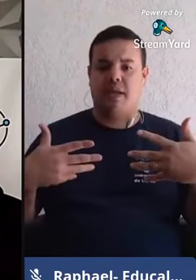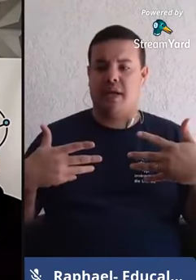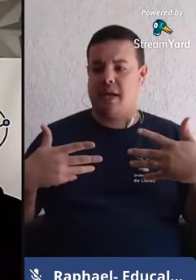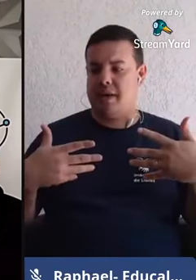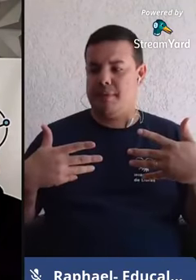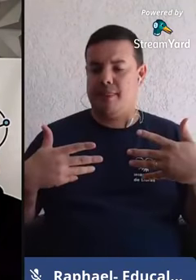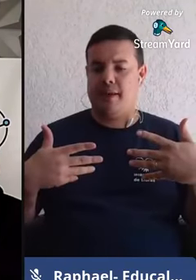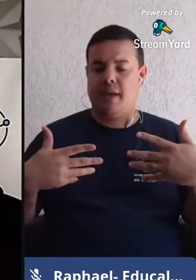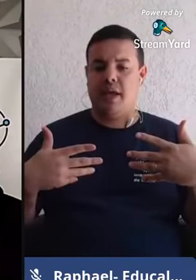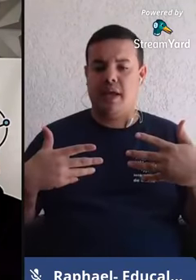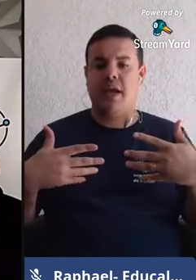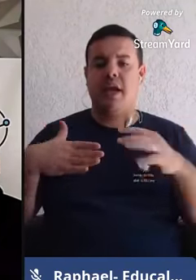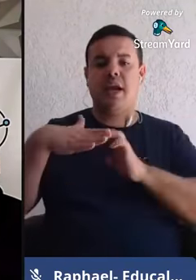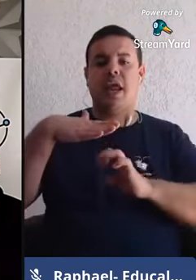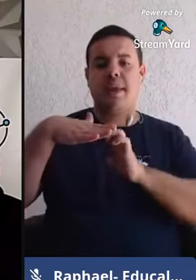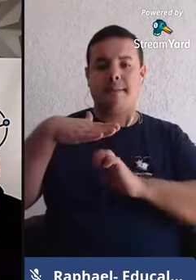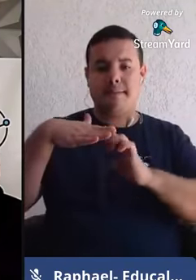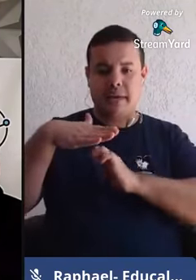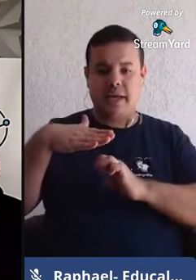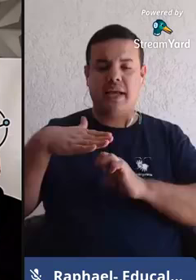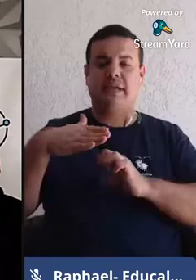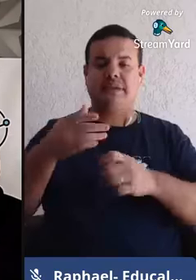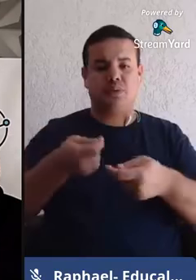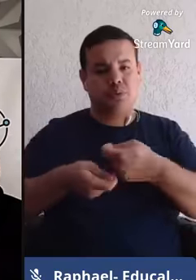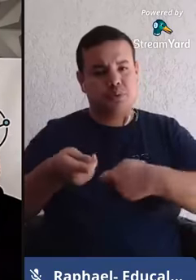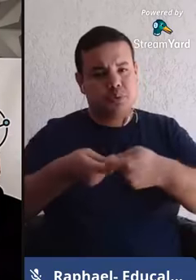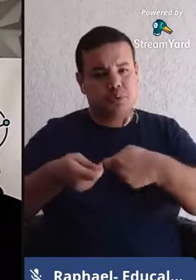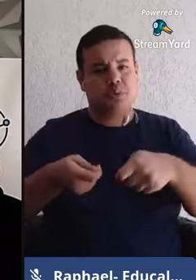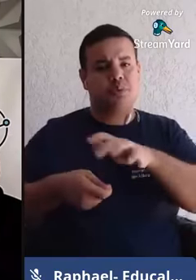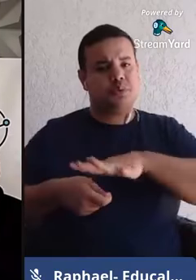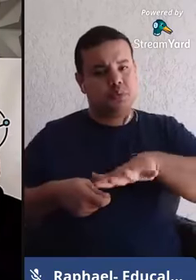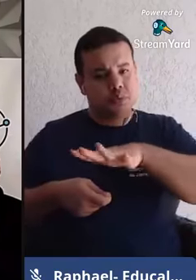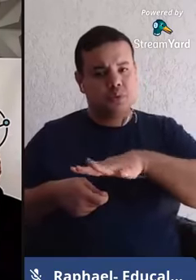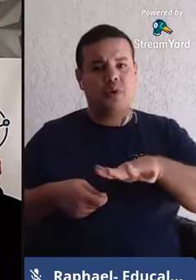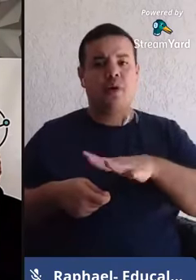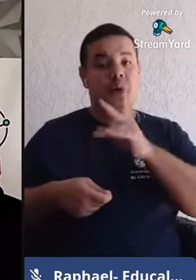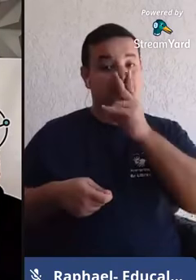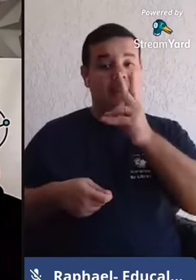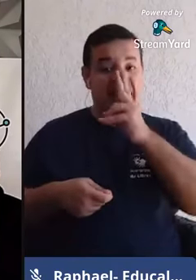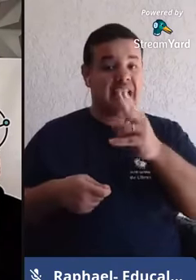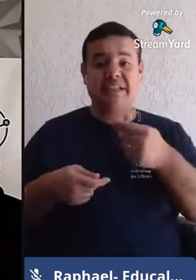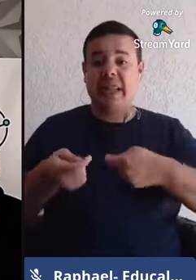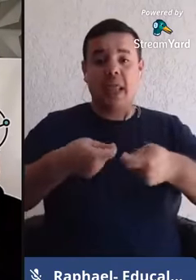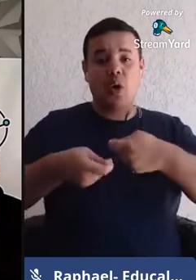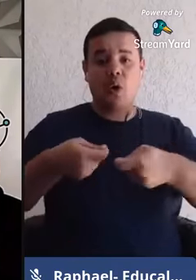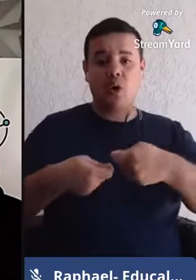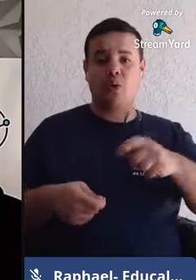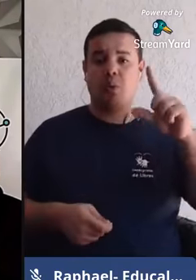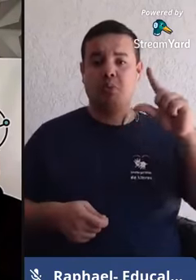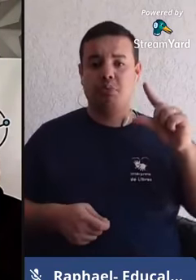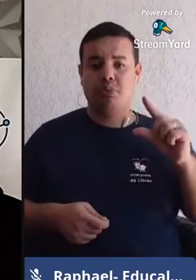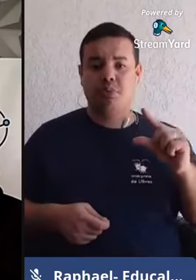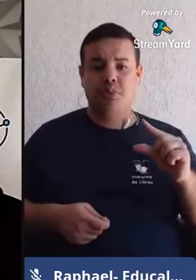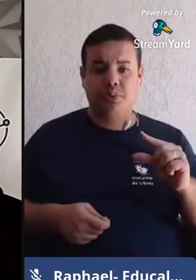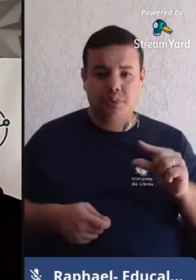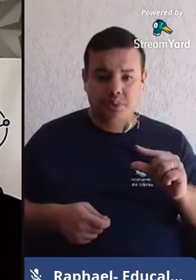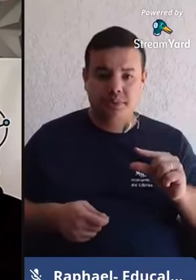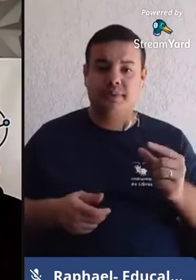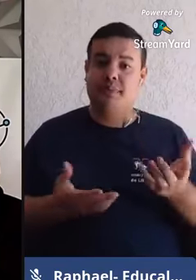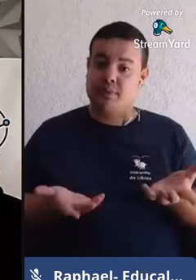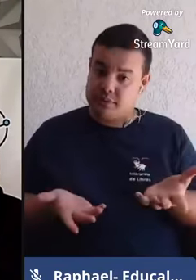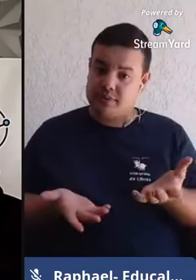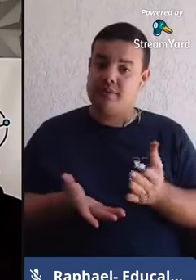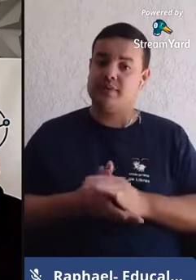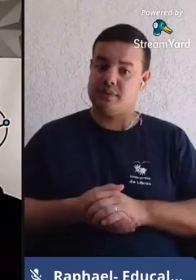plano empresarial, do business, nós estamos gerando menos negócios do que você já sabe que